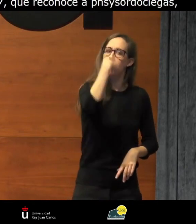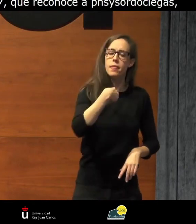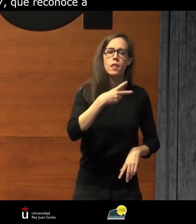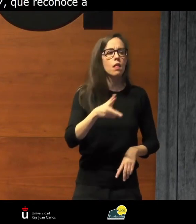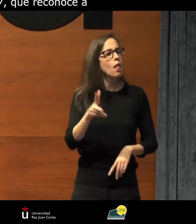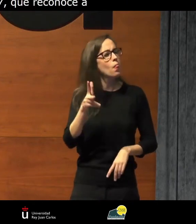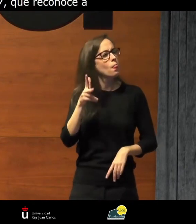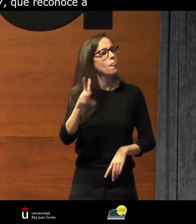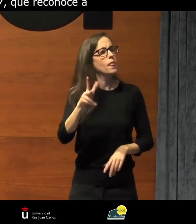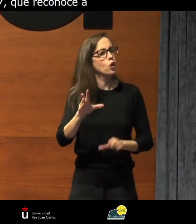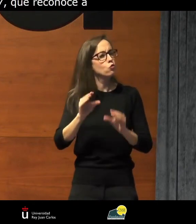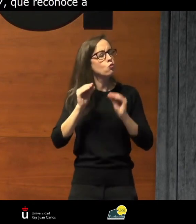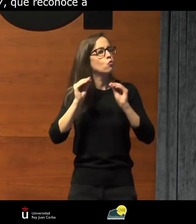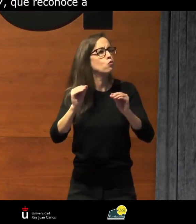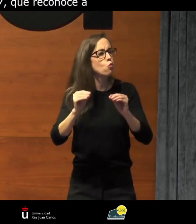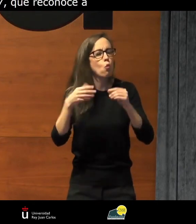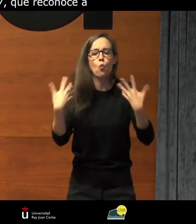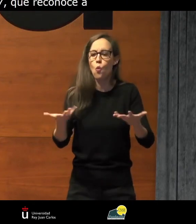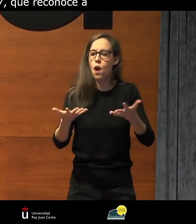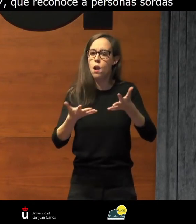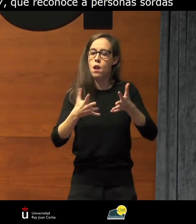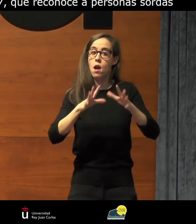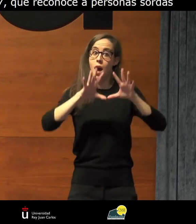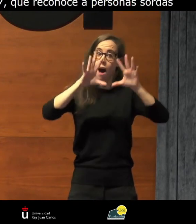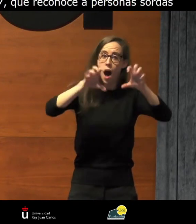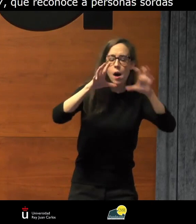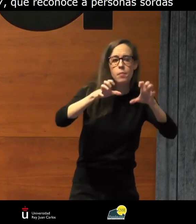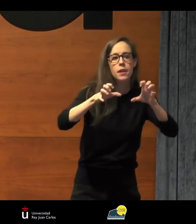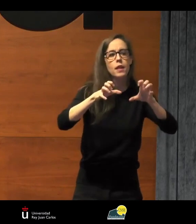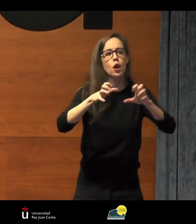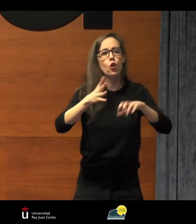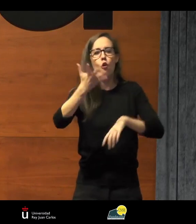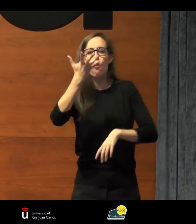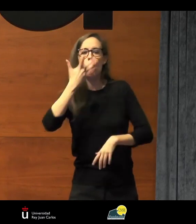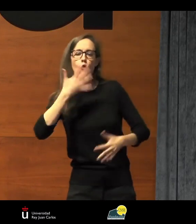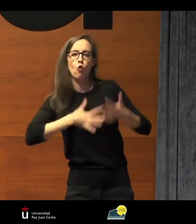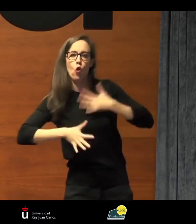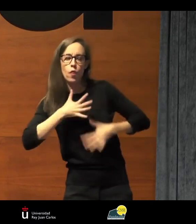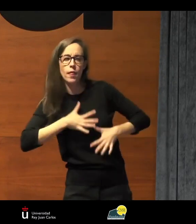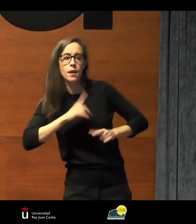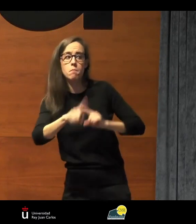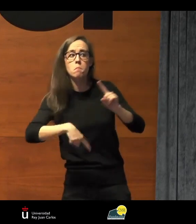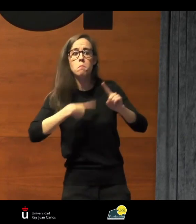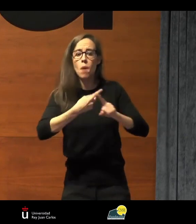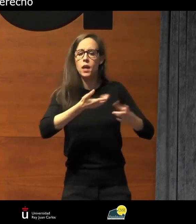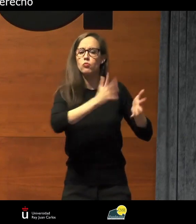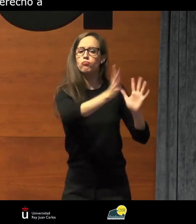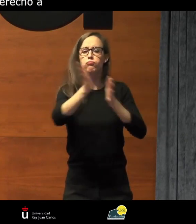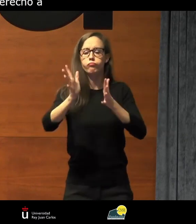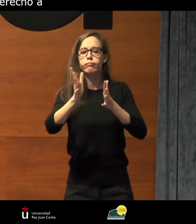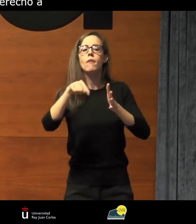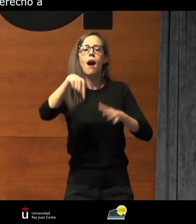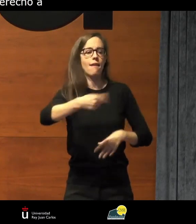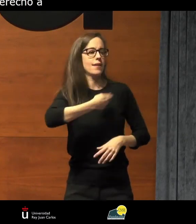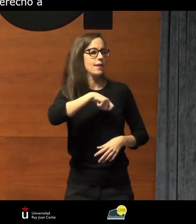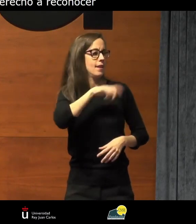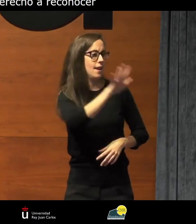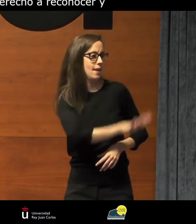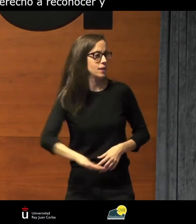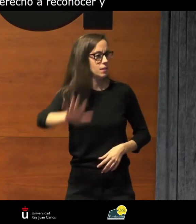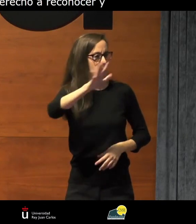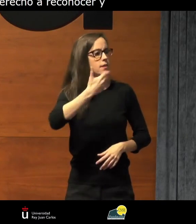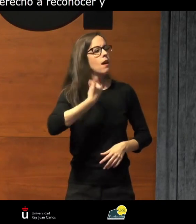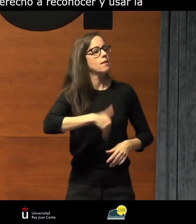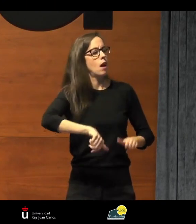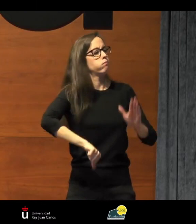el derecho a aprender, a conocer y a usar la lengua de signos en nuestro país. Y es precisamente